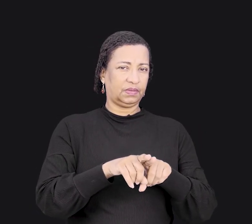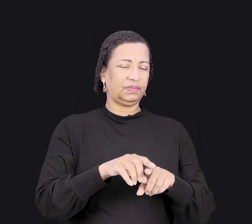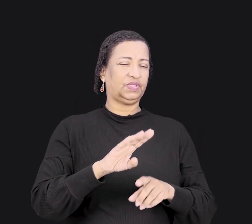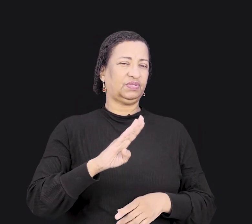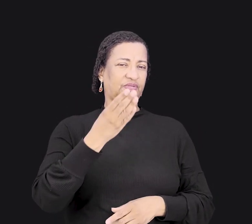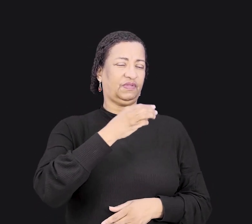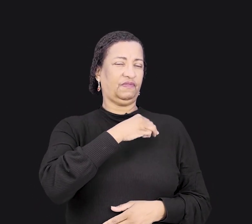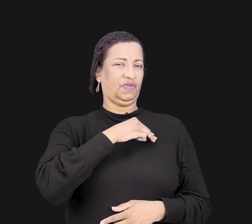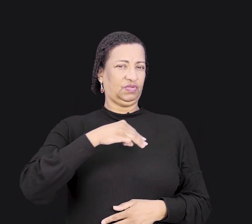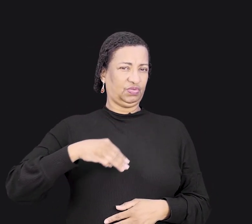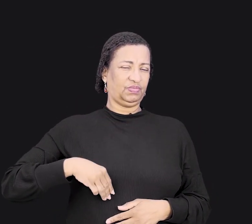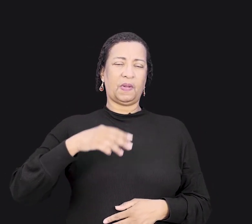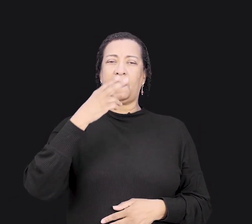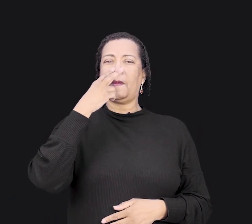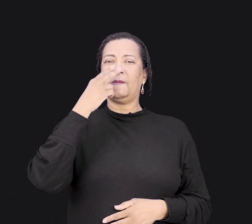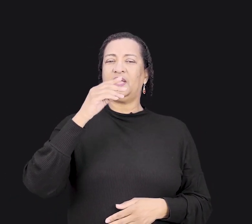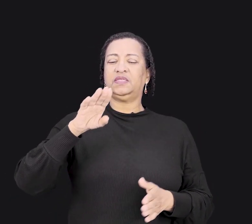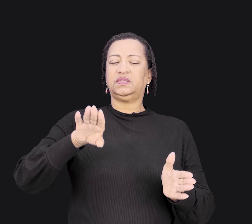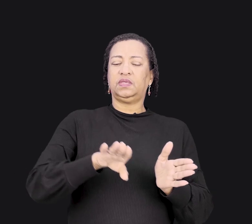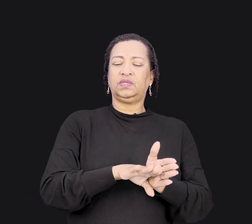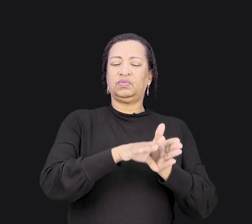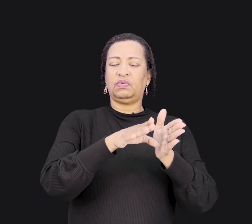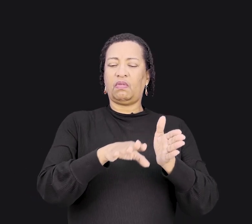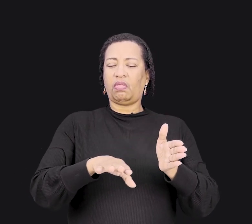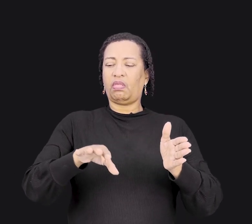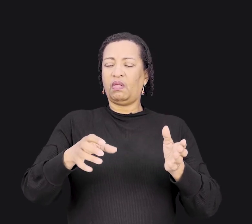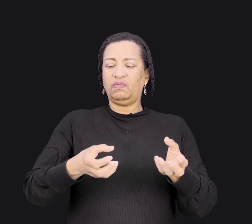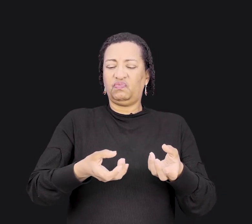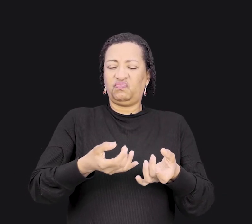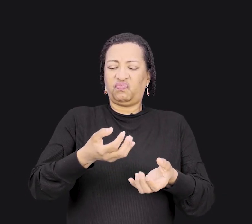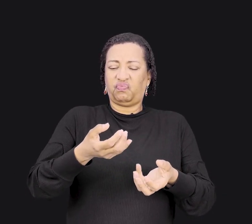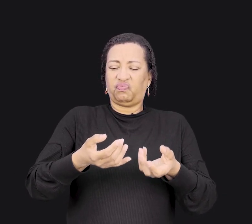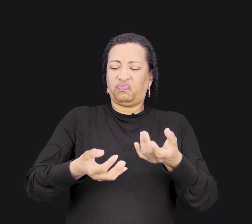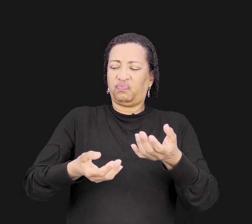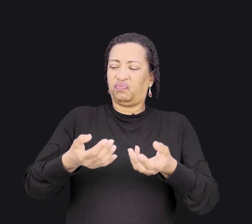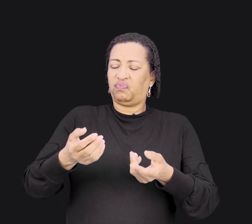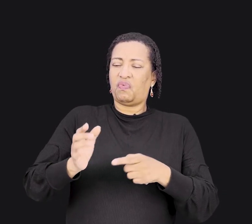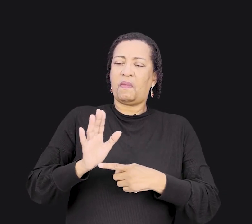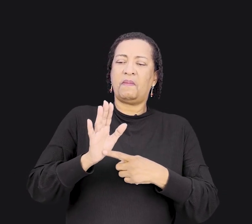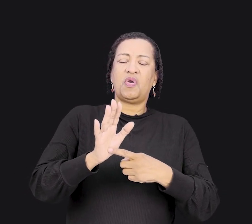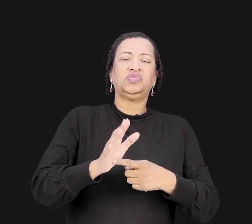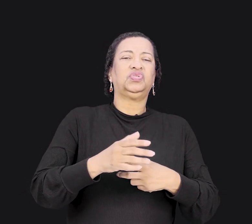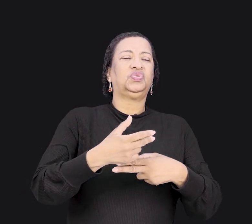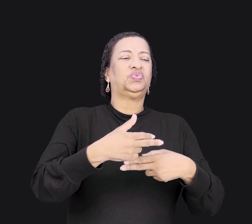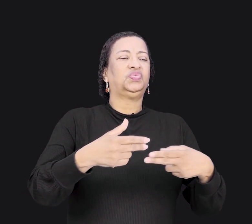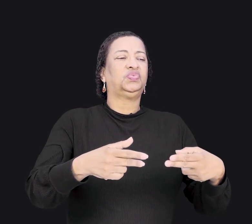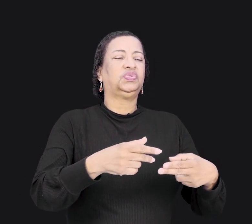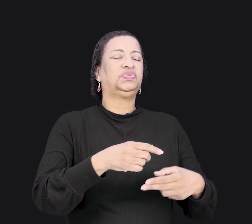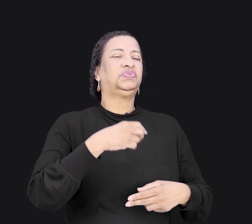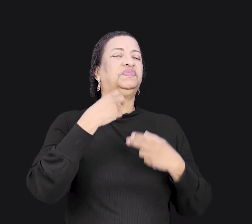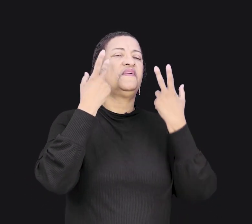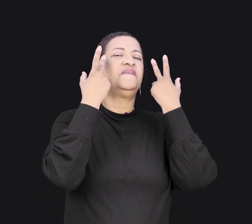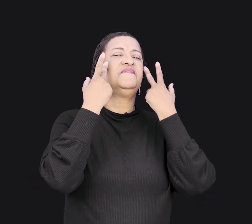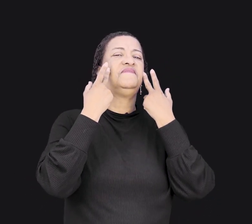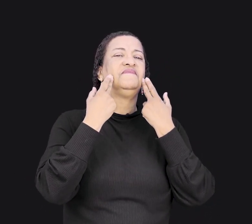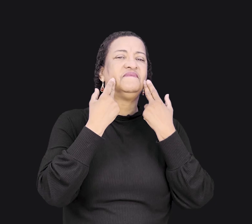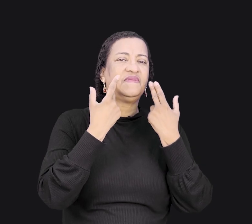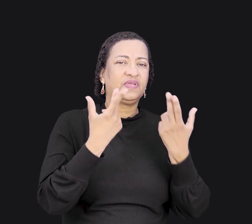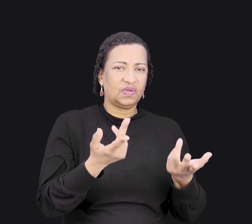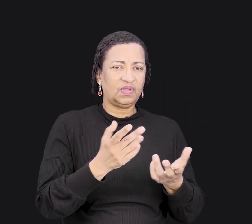bravias do mar, espumando seus próprios atos vergonhosos, ou são como árvores de outono,